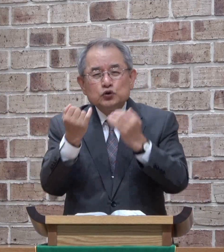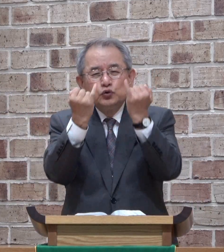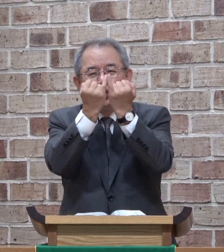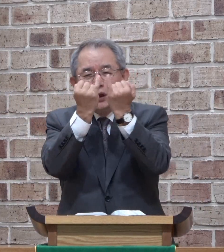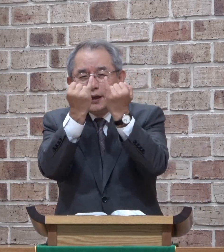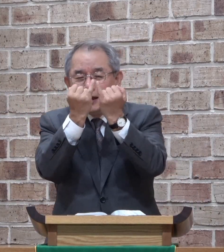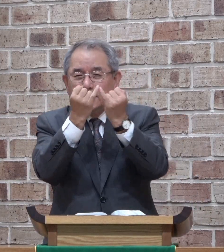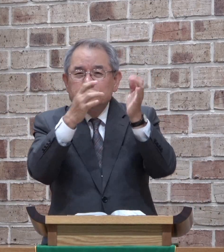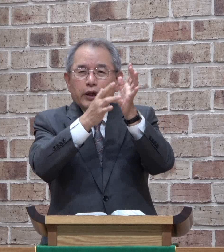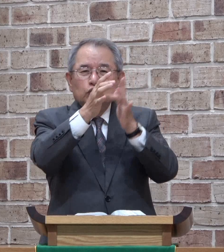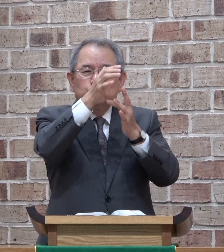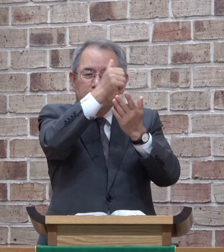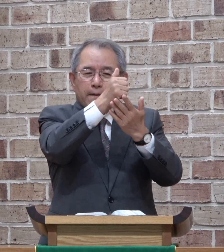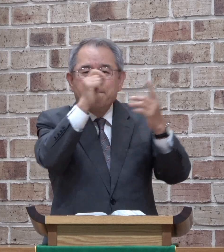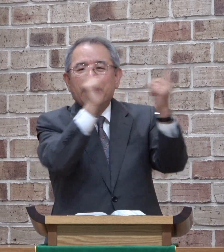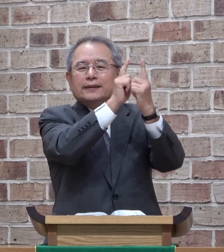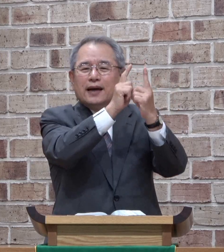이 수로보니게 여인의 특징은